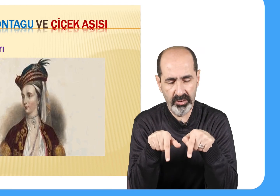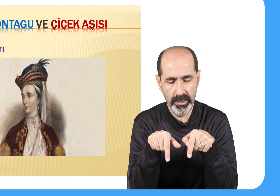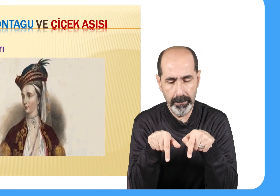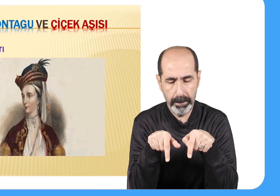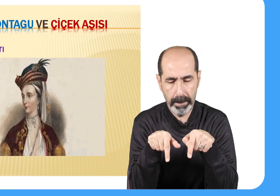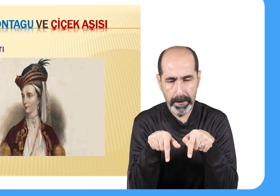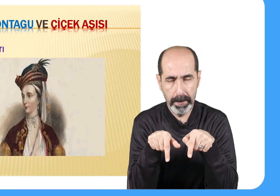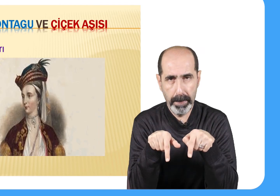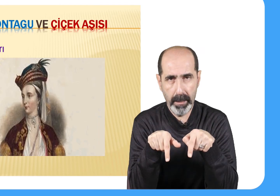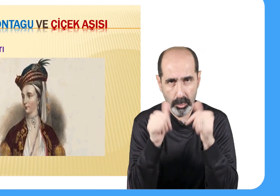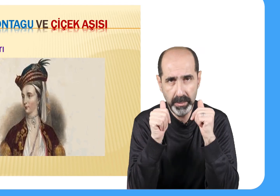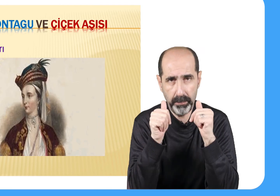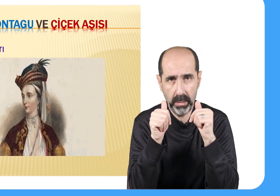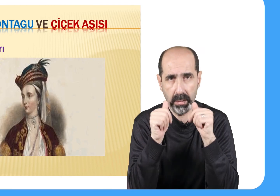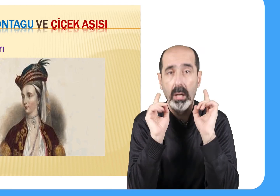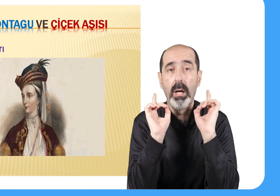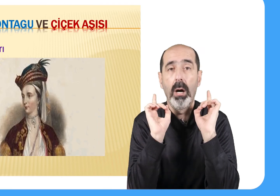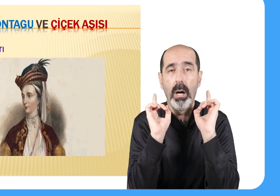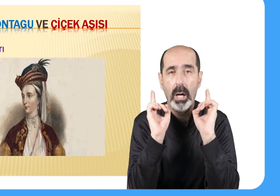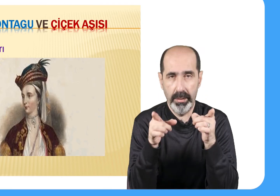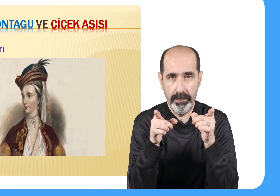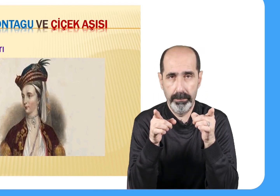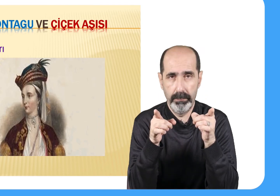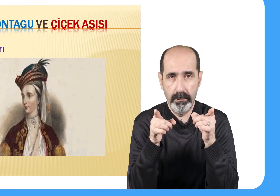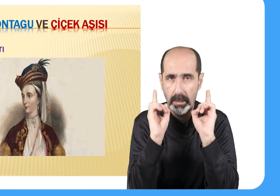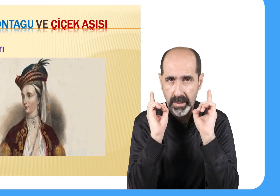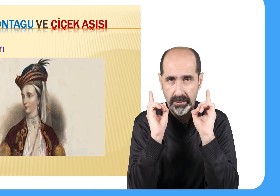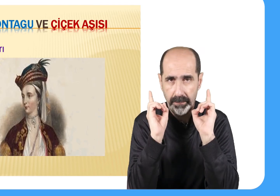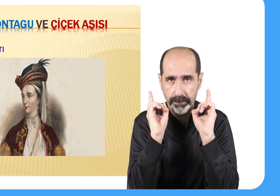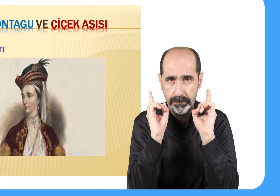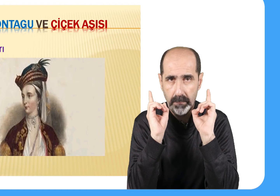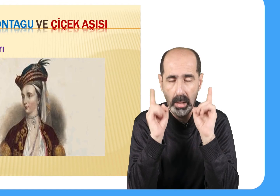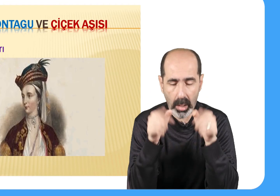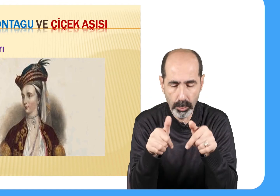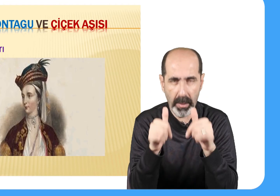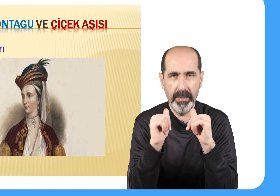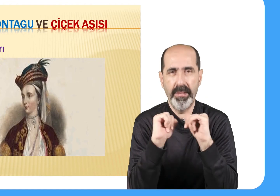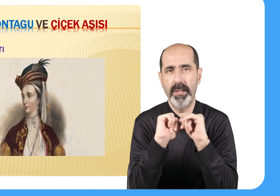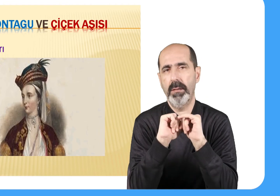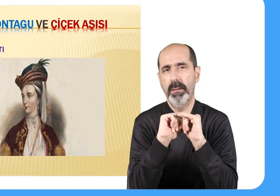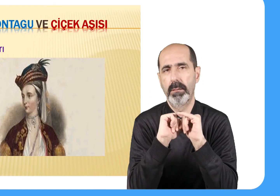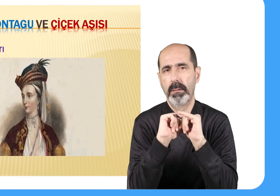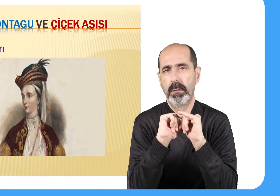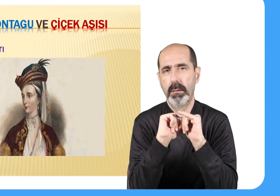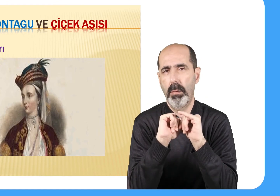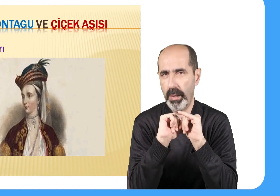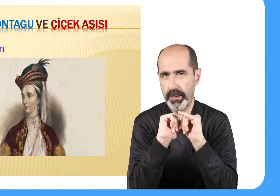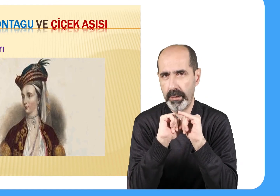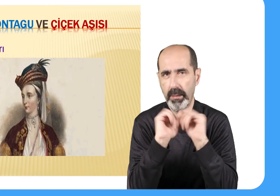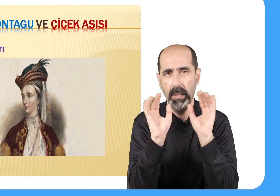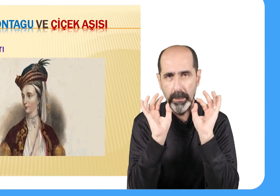çiçek aşısına Avrupa'dan varlık Hayır San tersi Avrupa bizden aldı